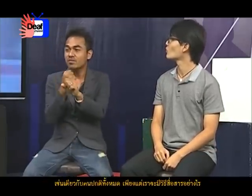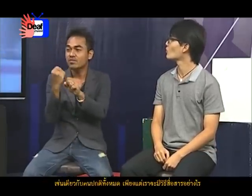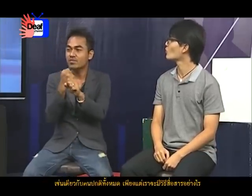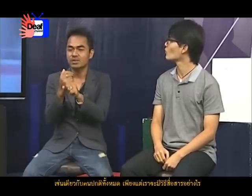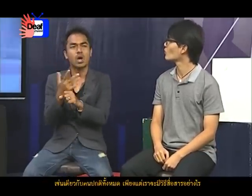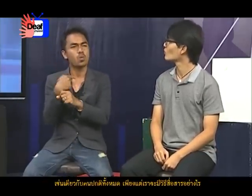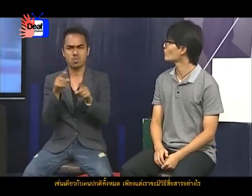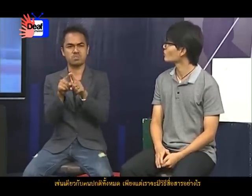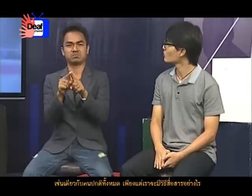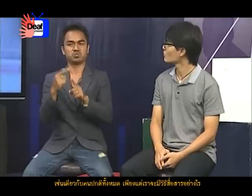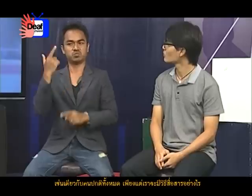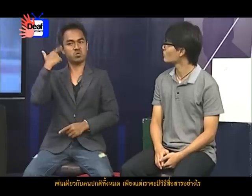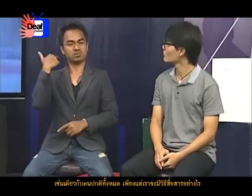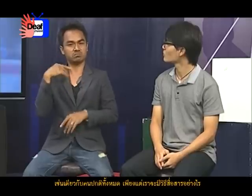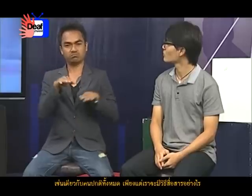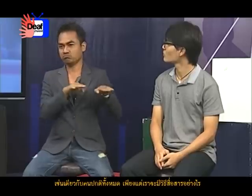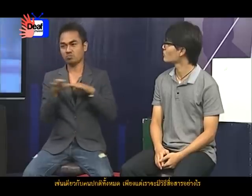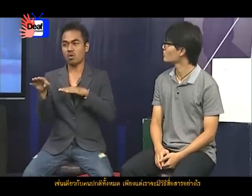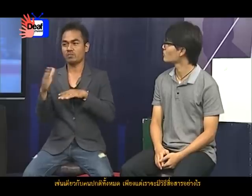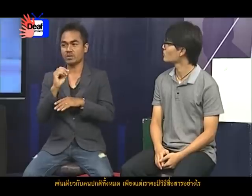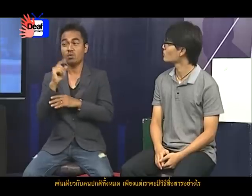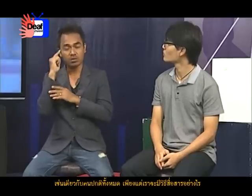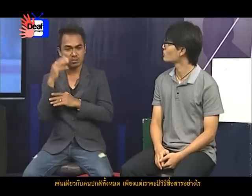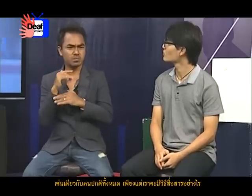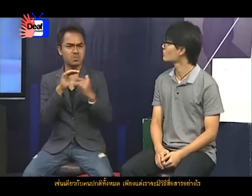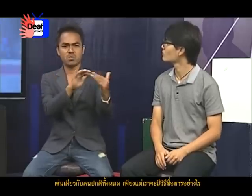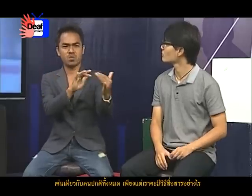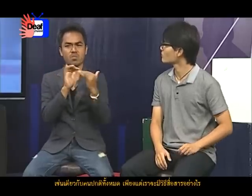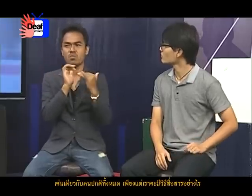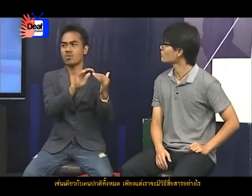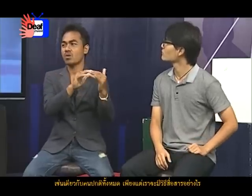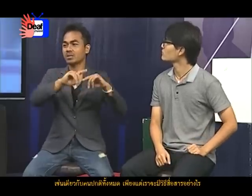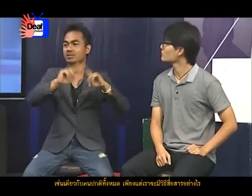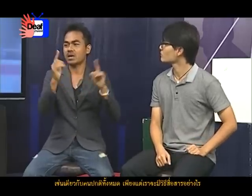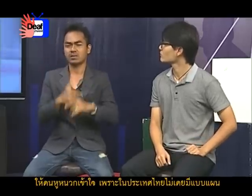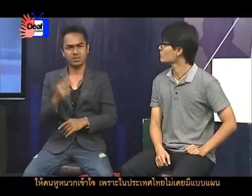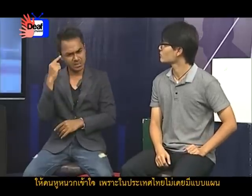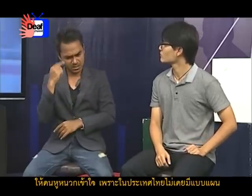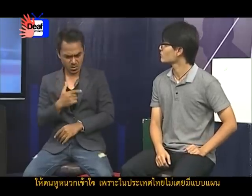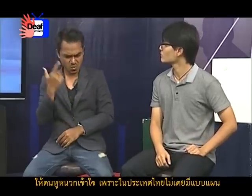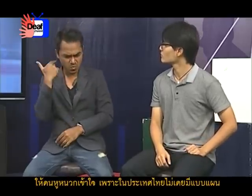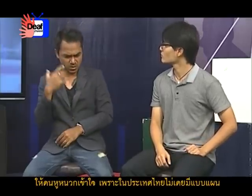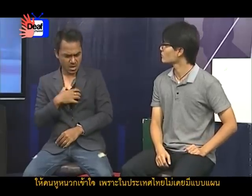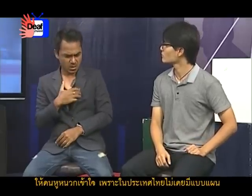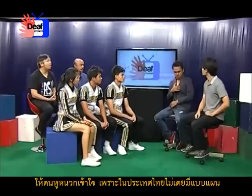กติทั้งหมดเพียงแต่ว่าเราจะสื่อสารในเรื่องของคนปกติยังไงให้คนหูหนวกรู้เรื่องนะฮะเพราะว่